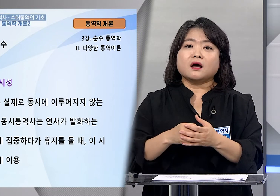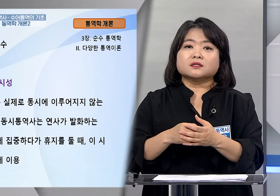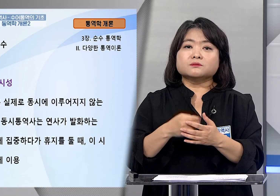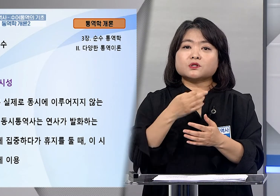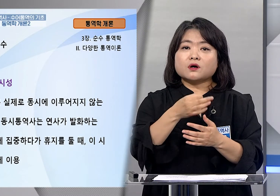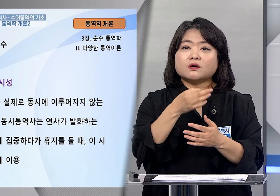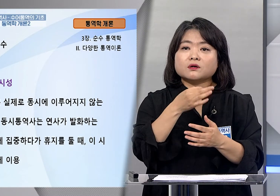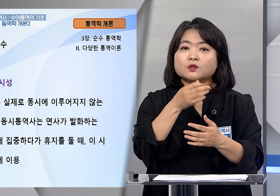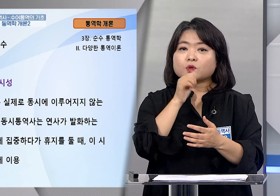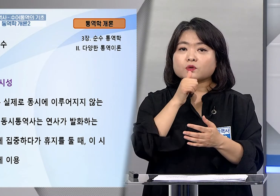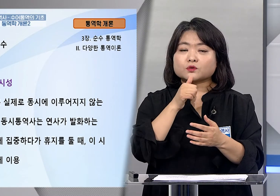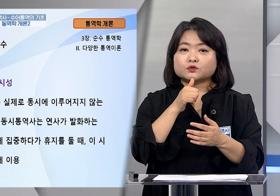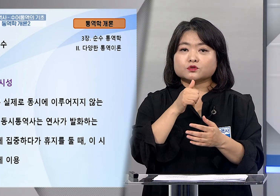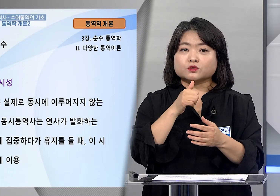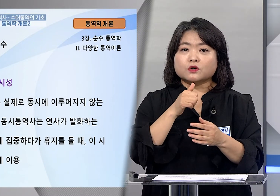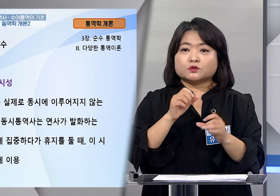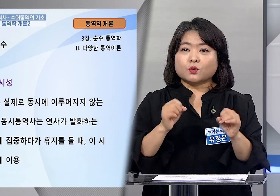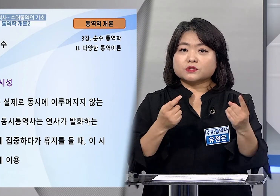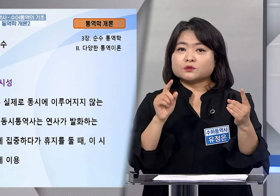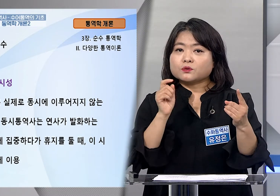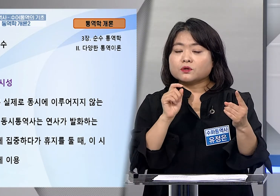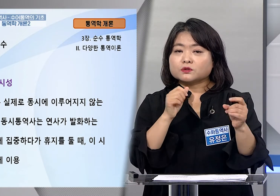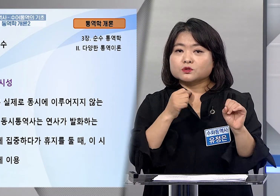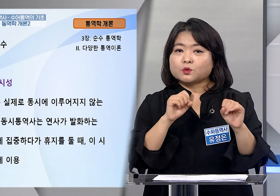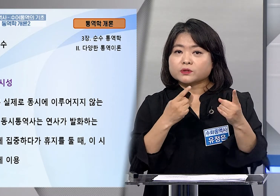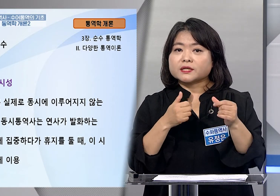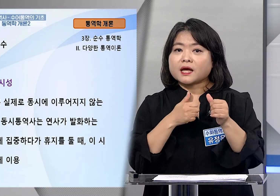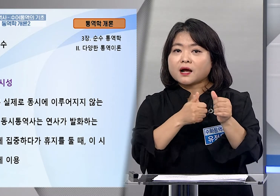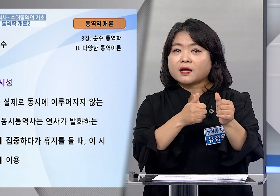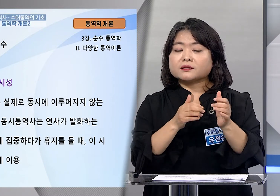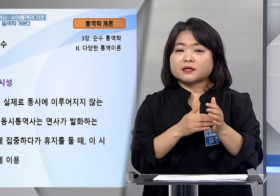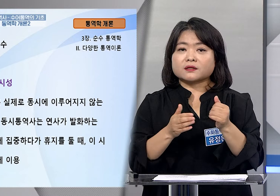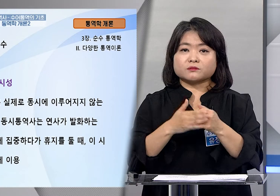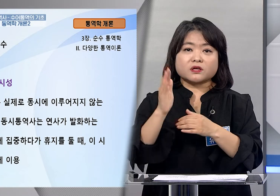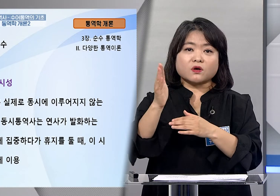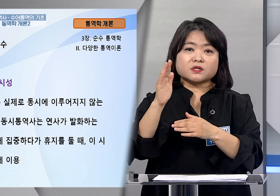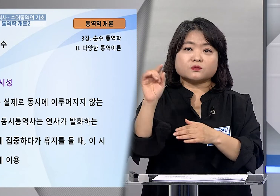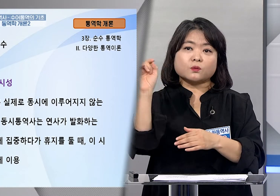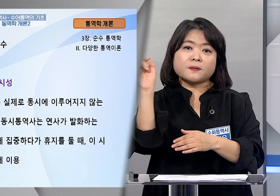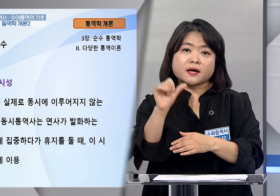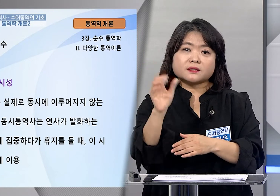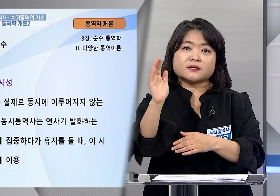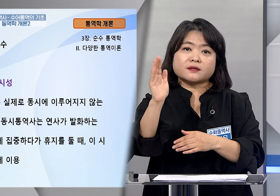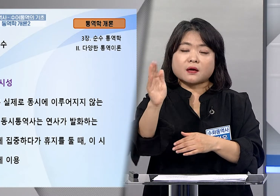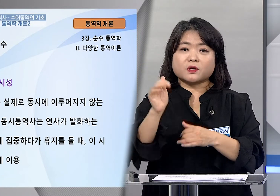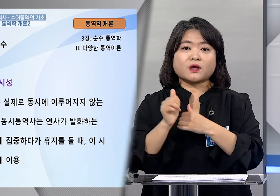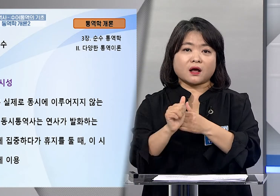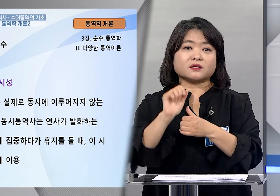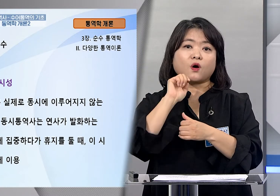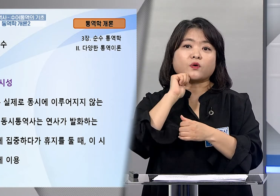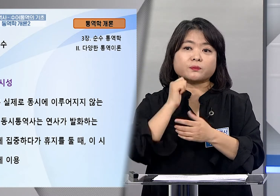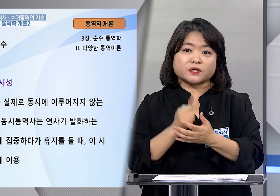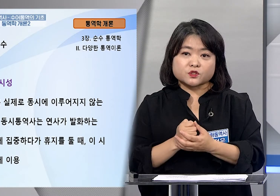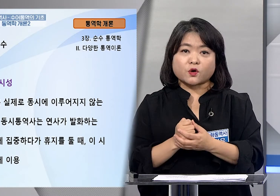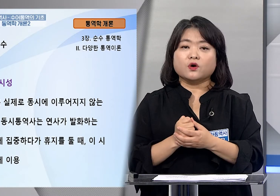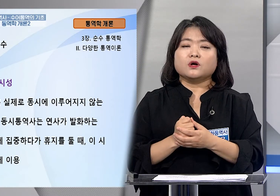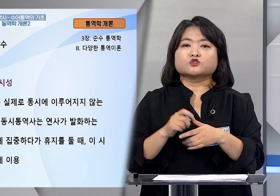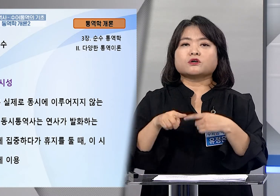음성 언어 통역도 동시 통역으로는 동시에 따라가야 되기 때문에 연사가 너무 빠르게 얘기하면 따라가기가 어렵겠죠. 수화